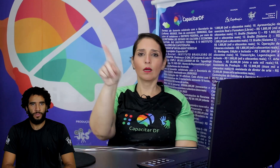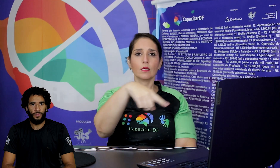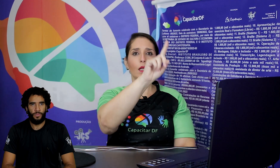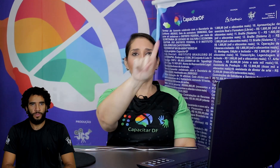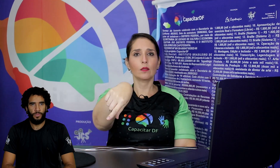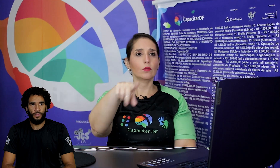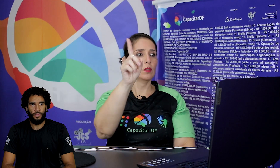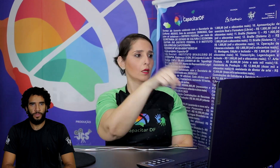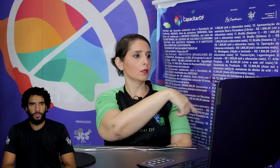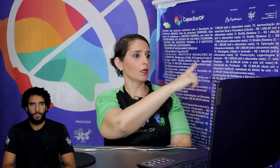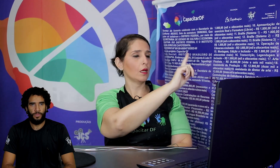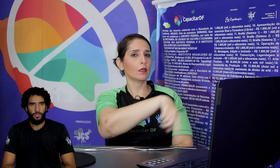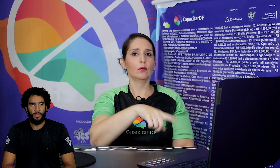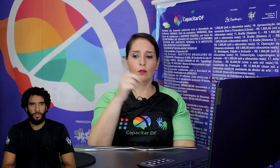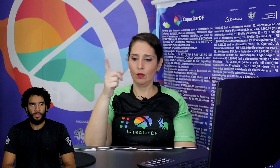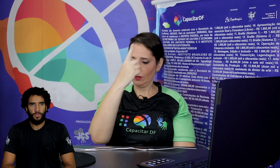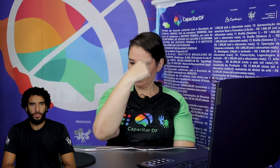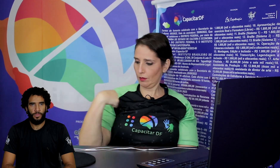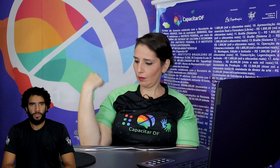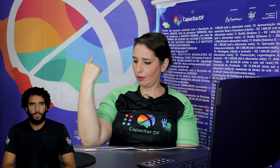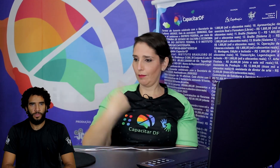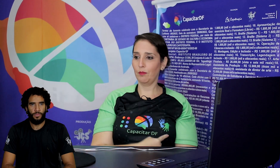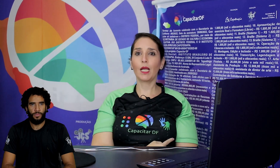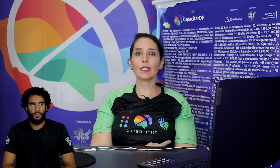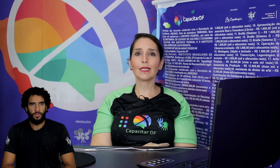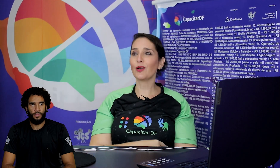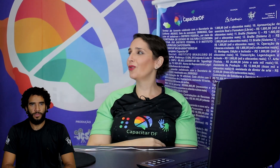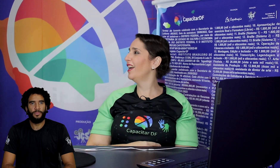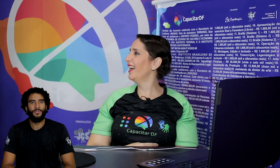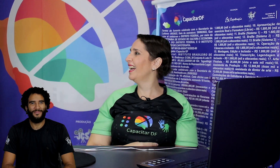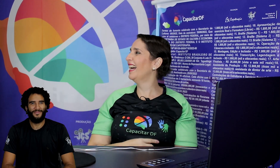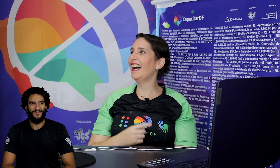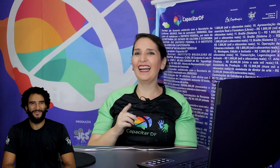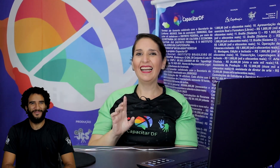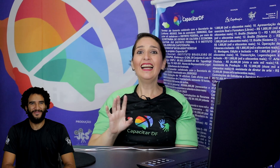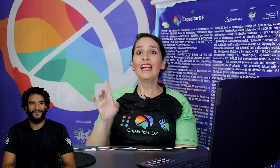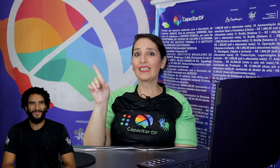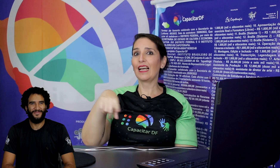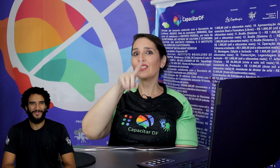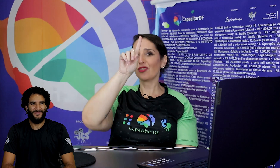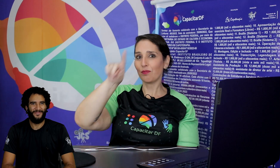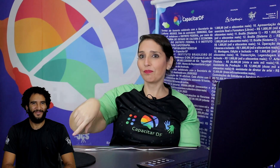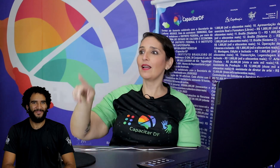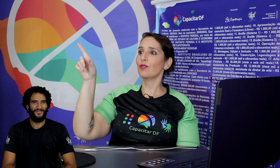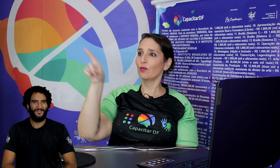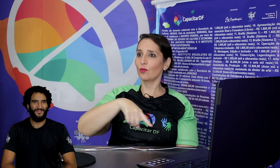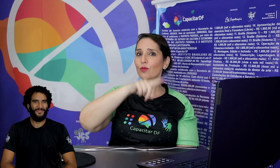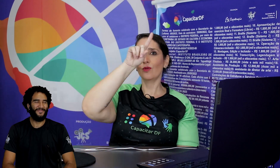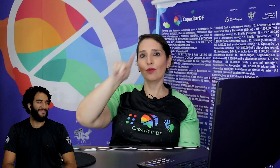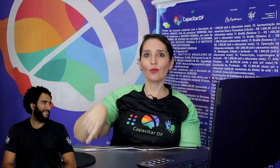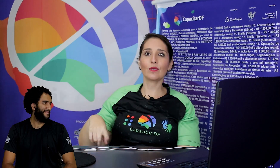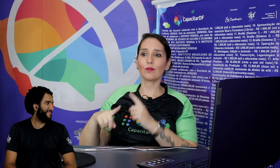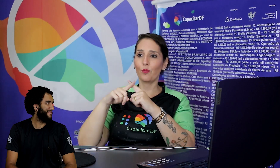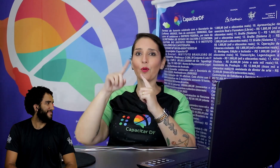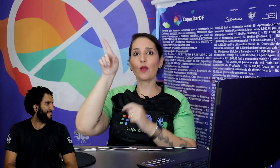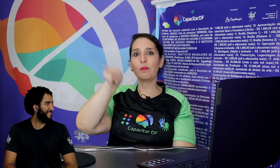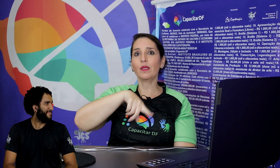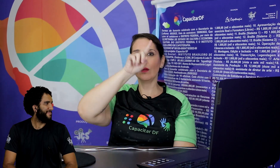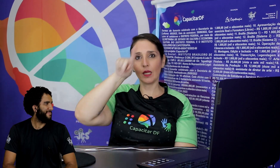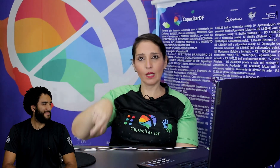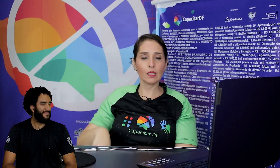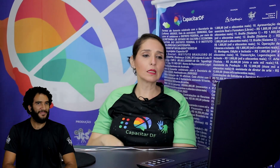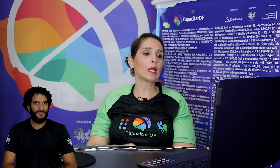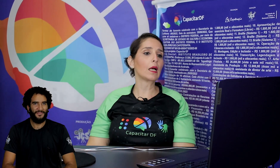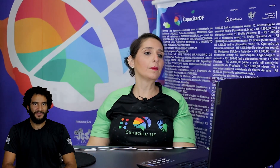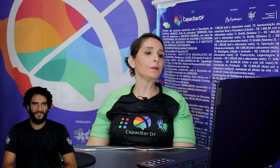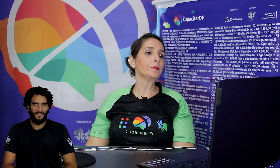direciona. Cancelado. Cancelado. Me cancelou. Tá? A gente faz um proibido,